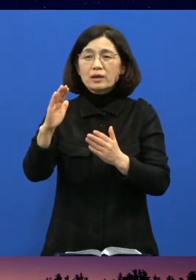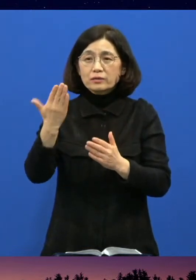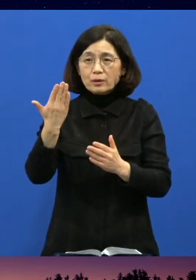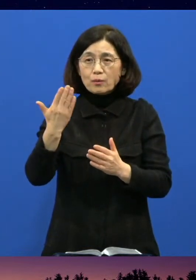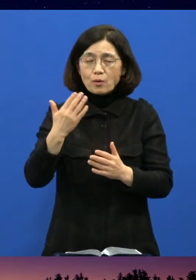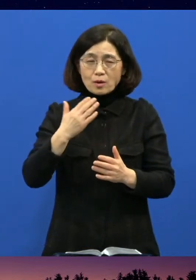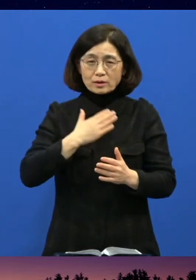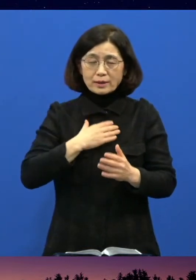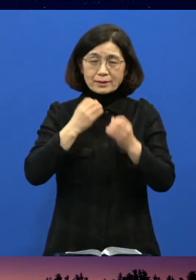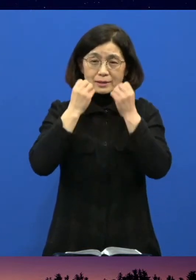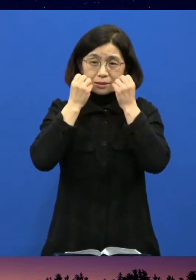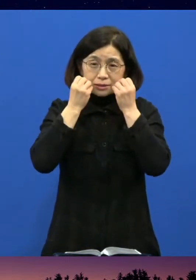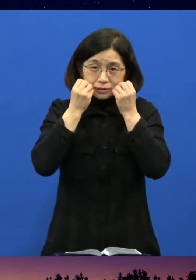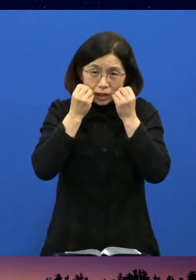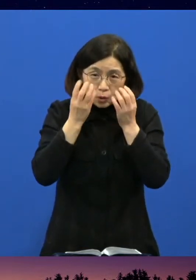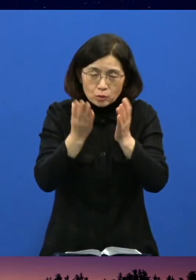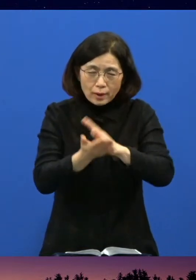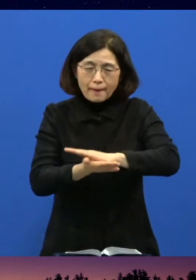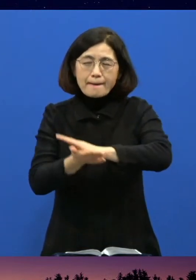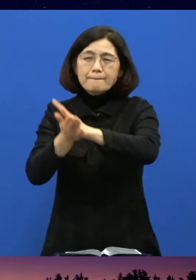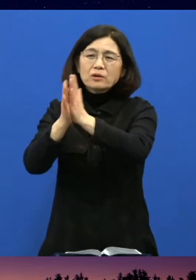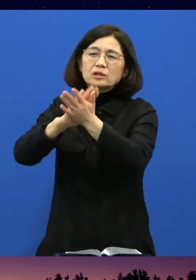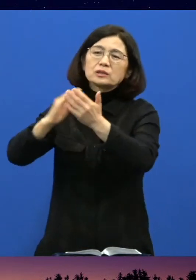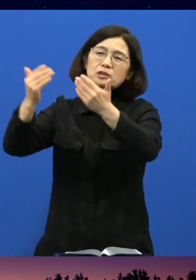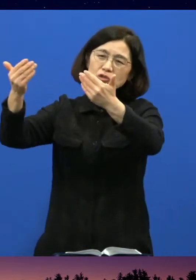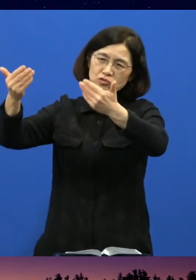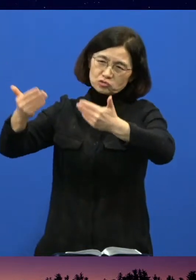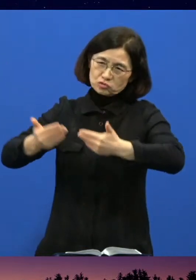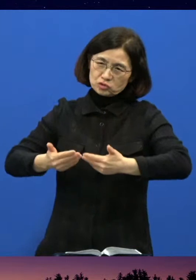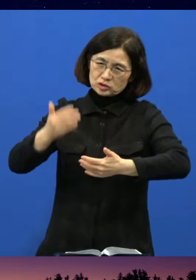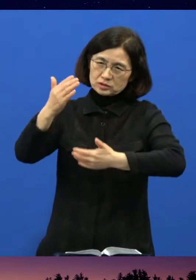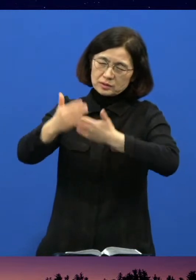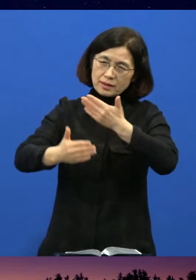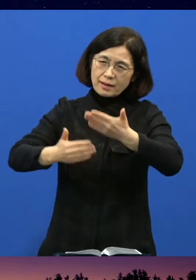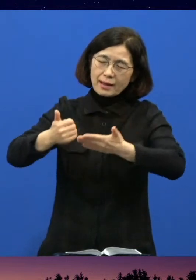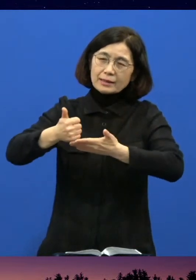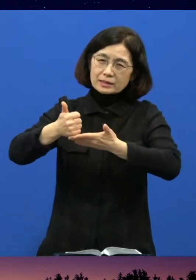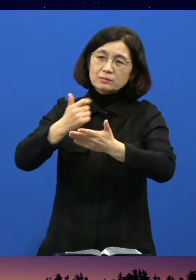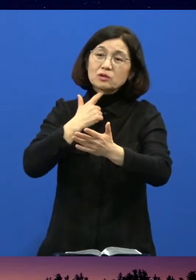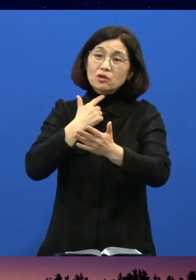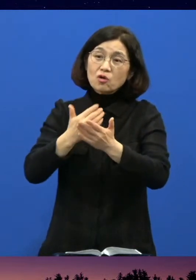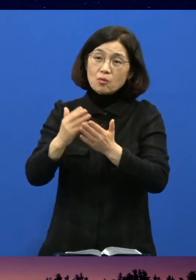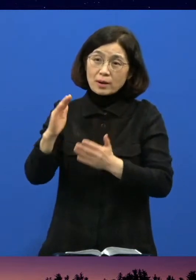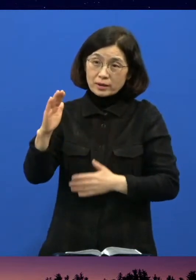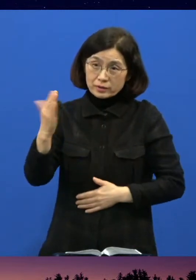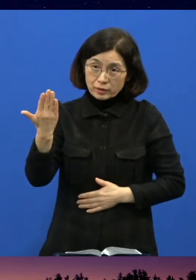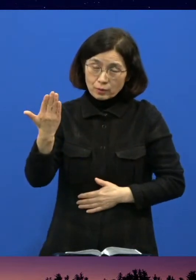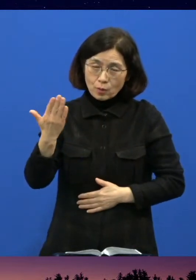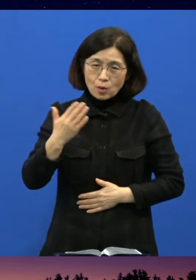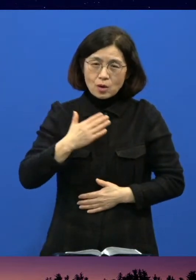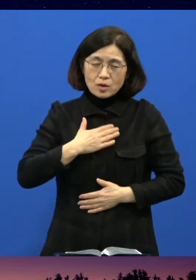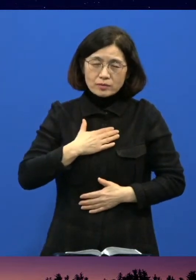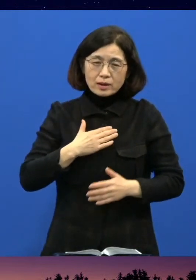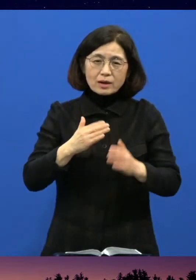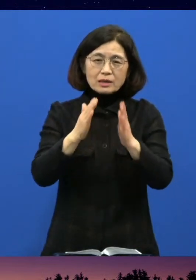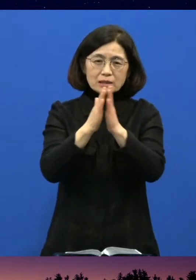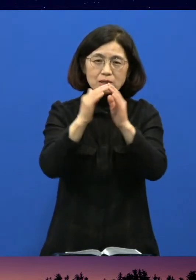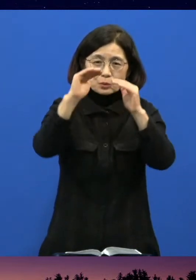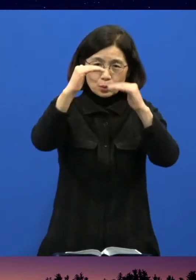새롭게 빚어주시고, 그리고 기도가 길어지면서 더 풍성하고 내가 구한 것 이상의 놀라운